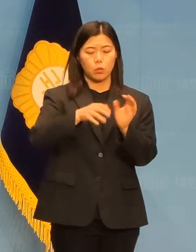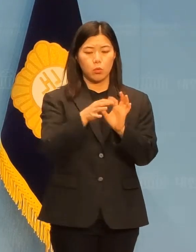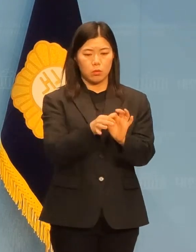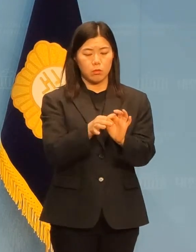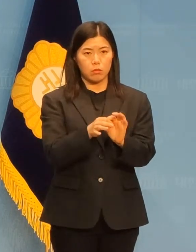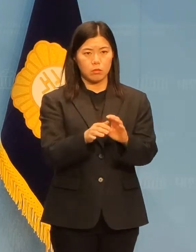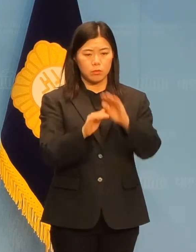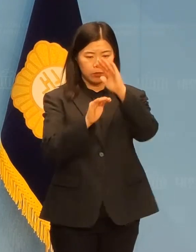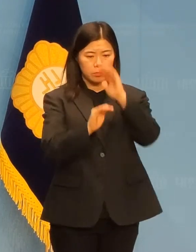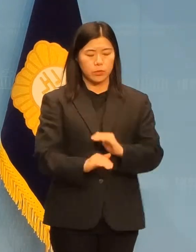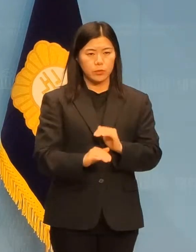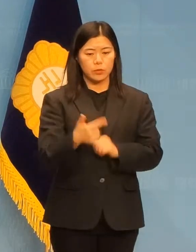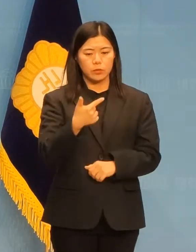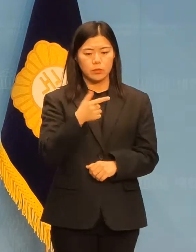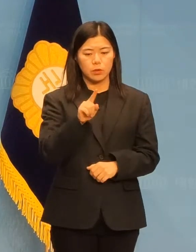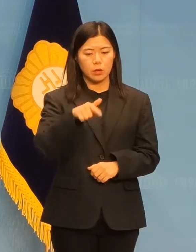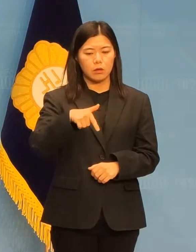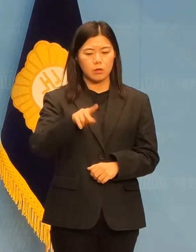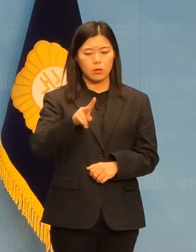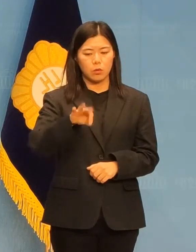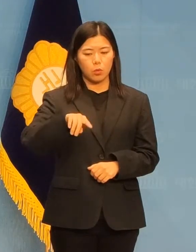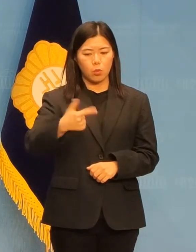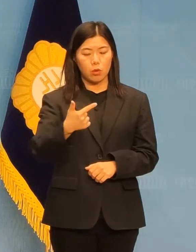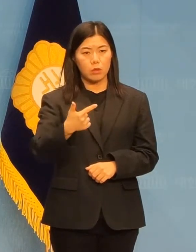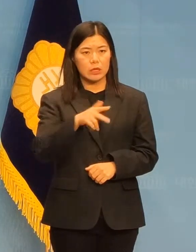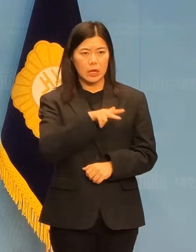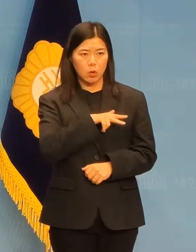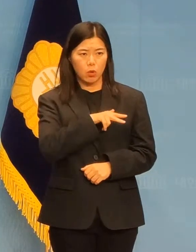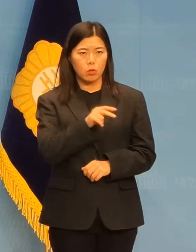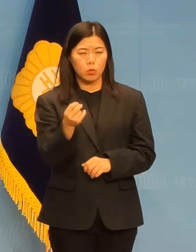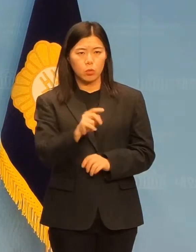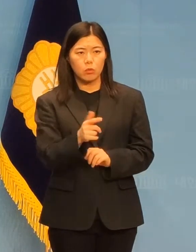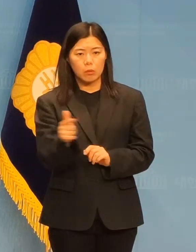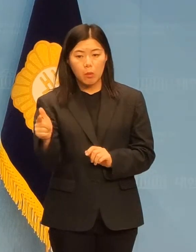관련해서 나경원 의원 등의